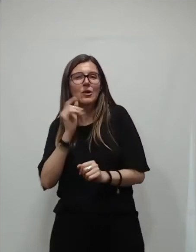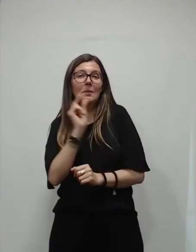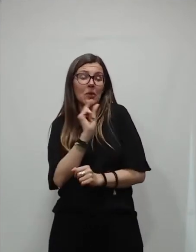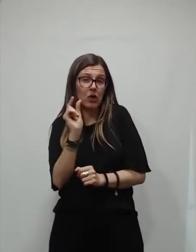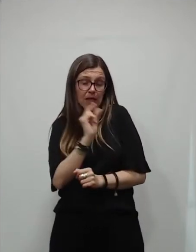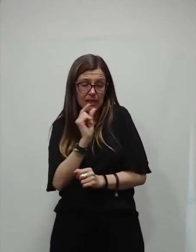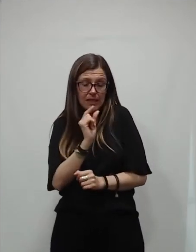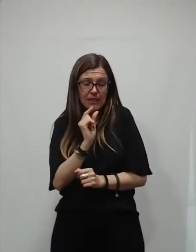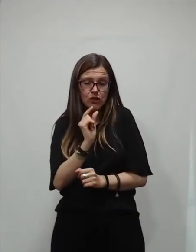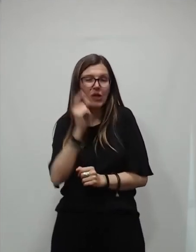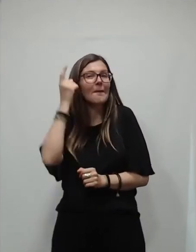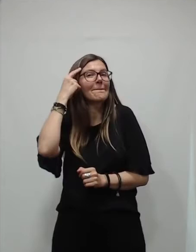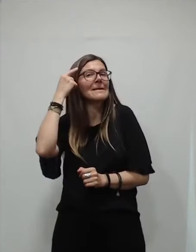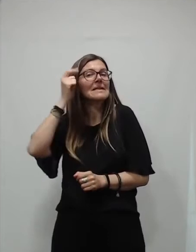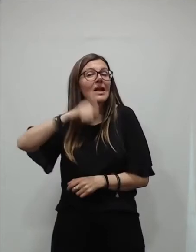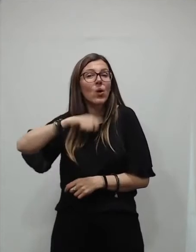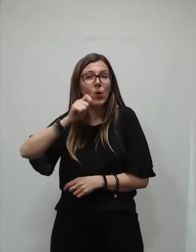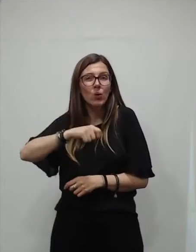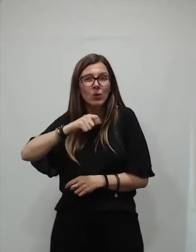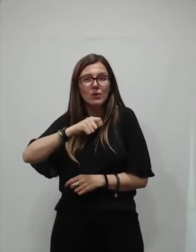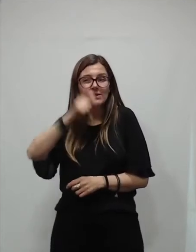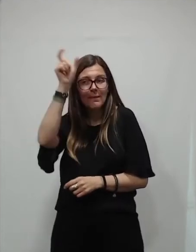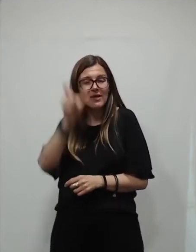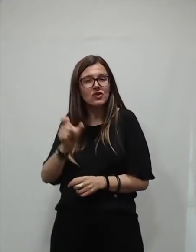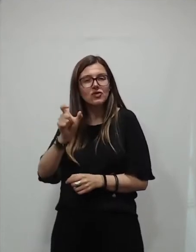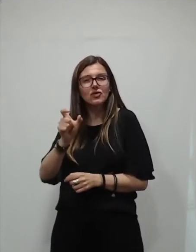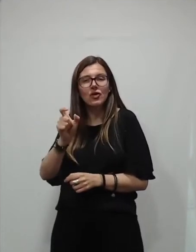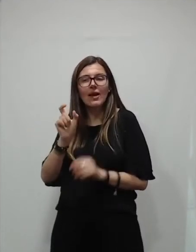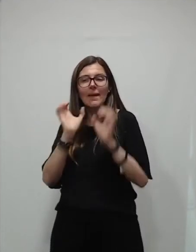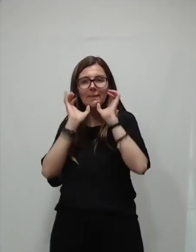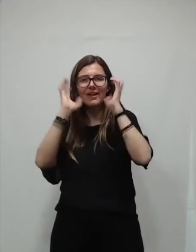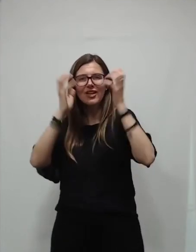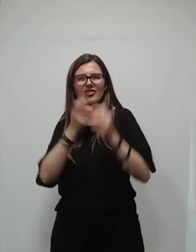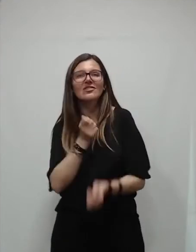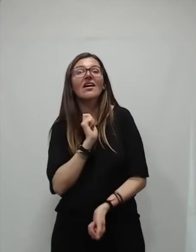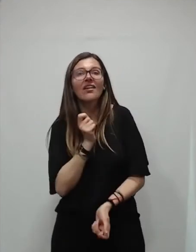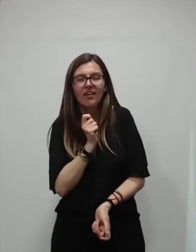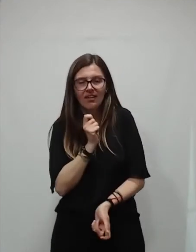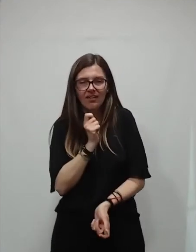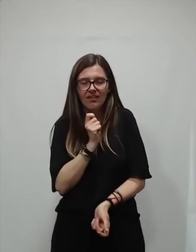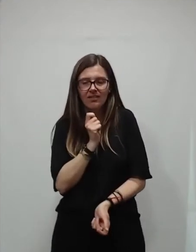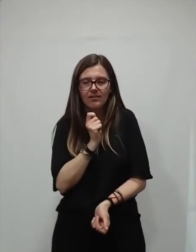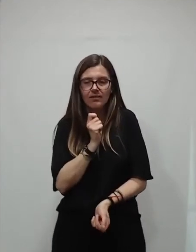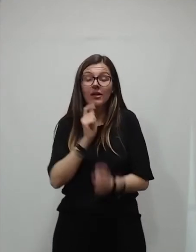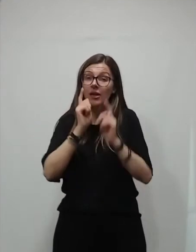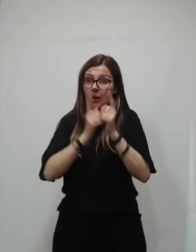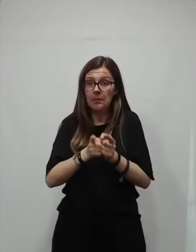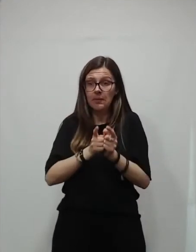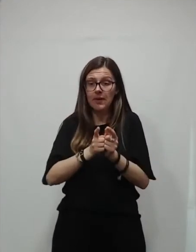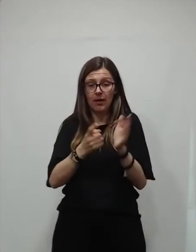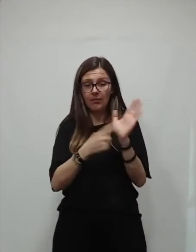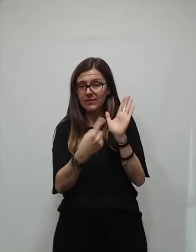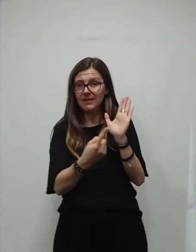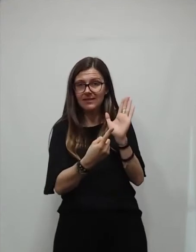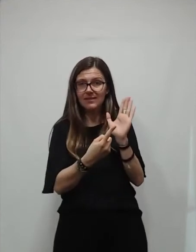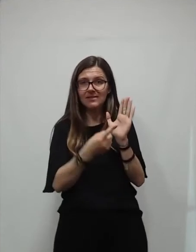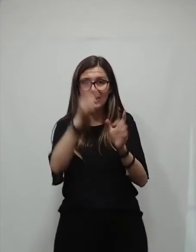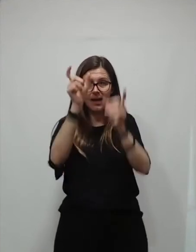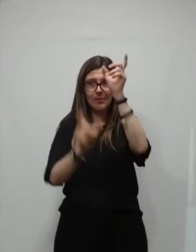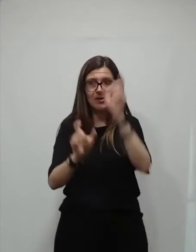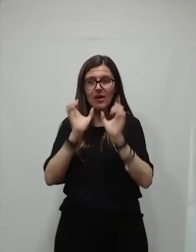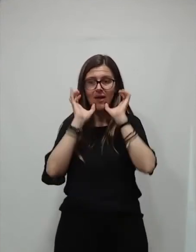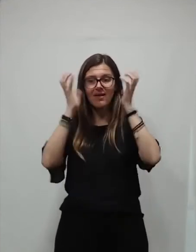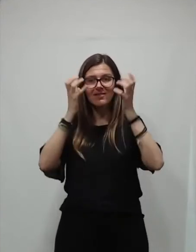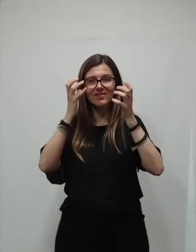una persona peligrosa y por qué una persona peligrosa debe estar privado de su libertad de por vida, ¿no? A